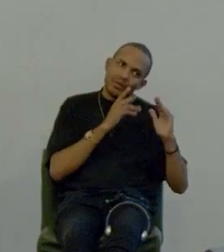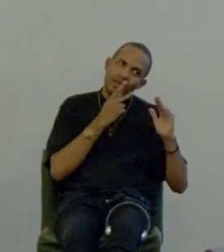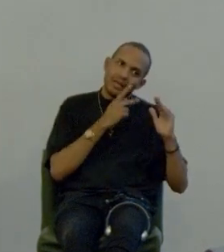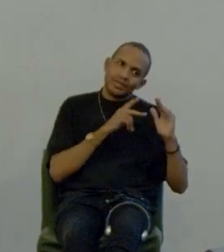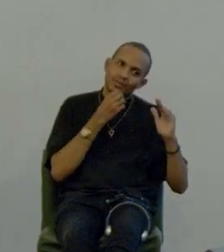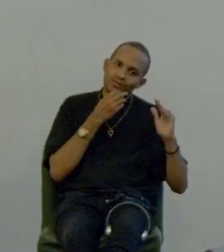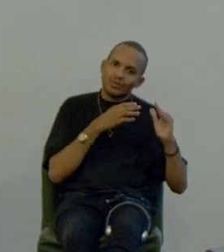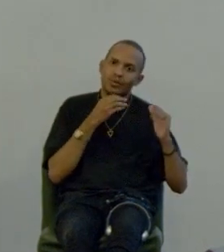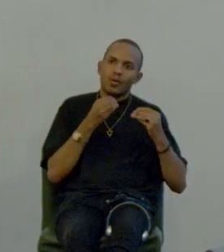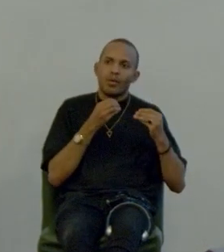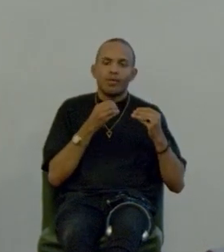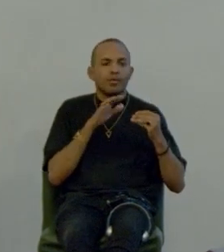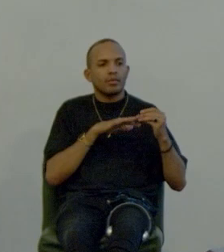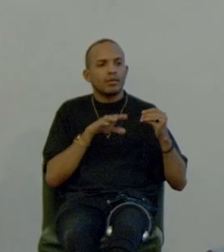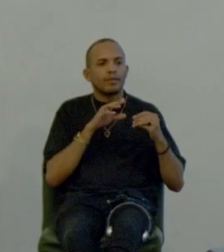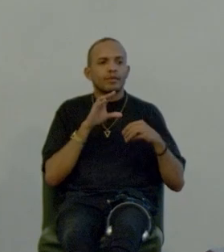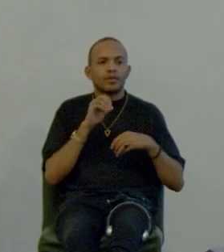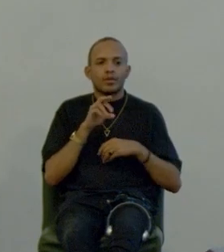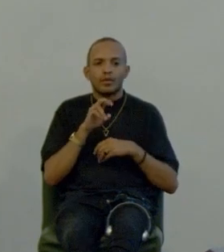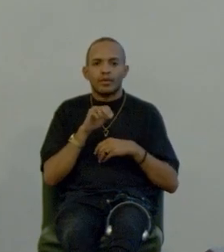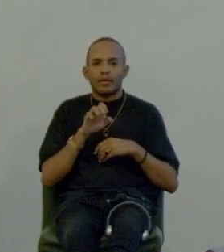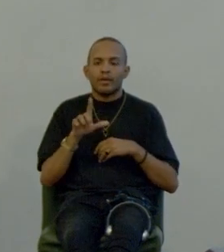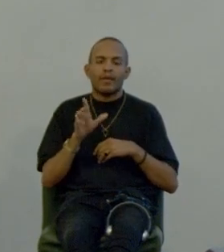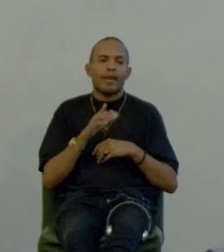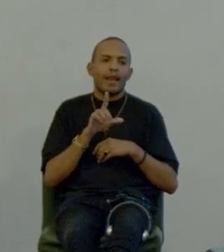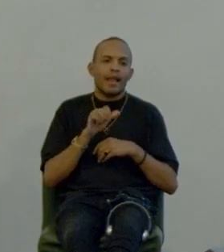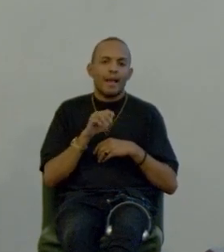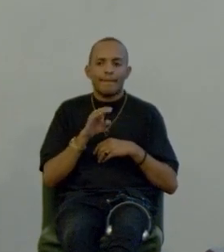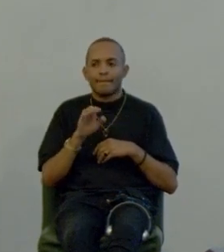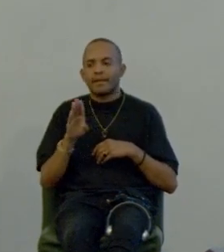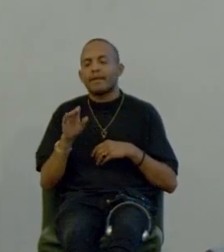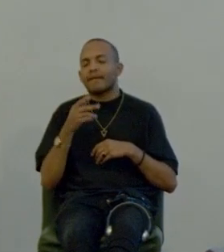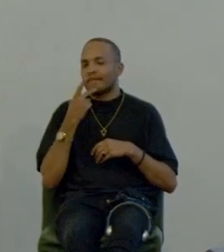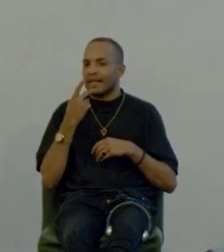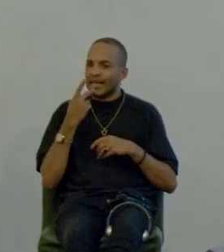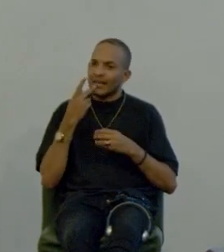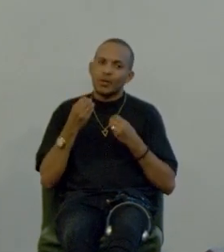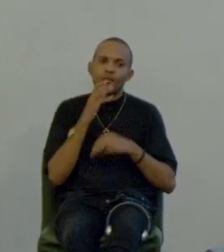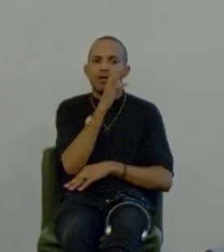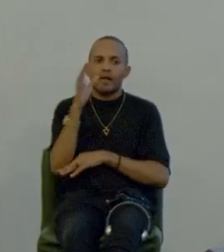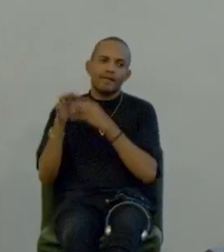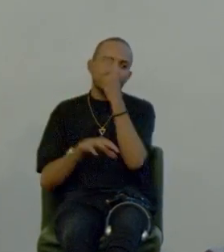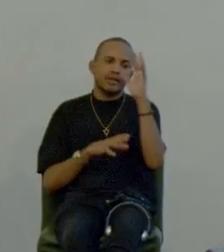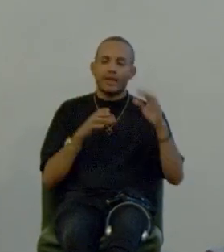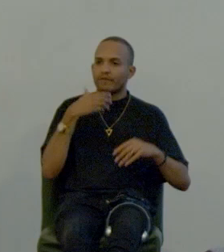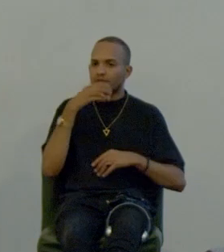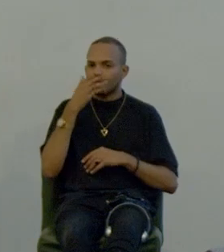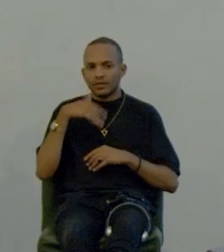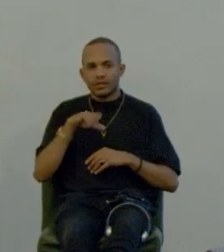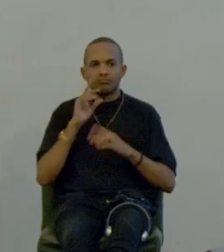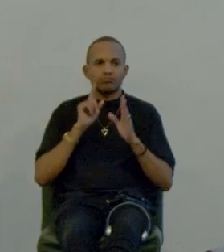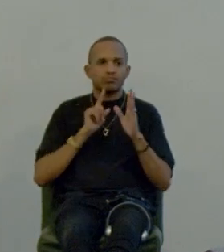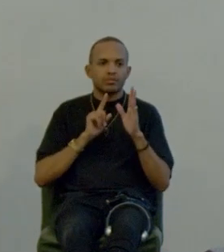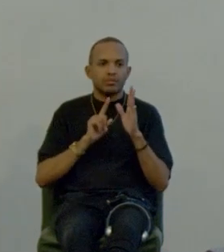vetor de produção de paisagem. O Coronel Labre fala sobre isso, como essas estradas estavam cheias de plantas, árvores frutíferas, que eram plantadas ao longo